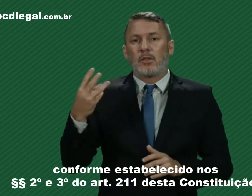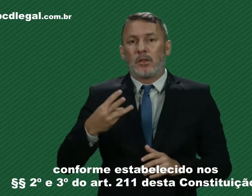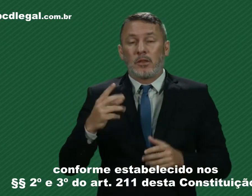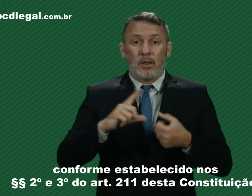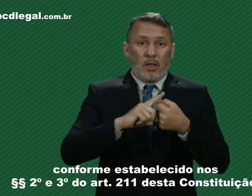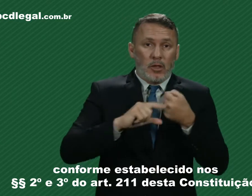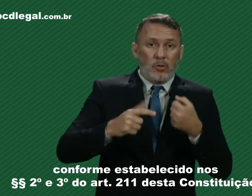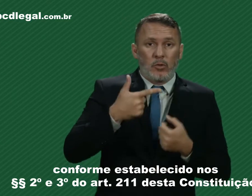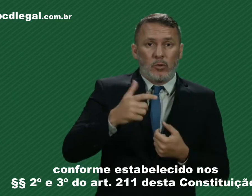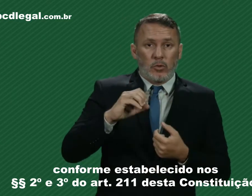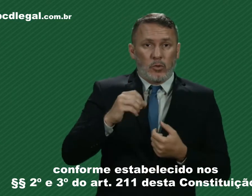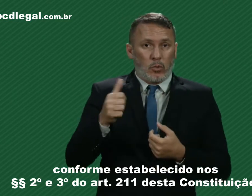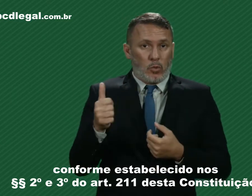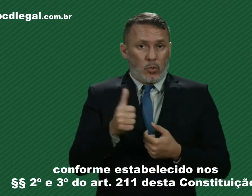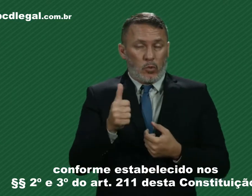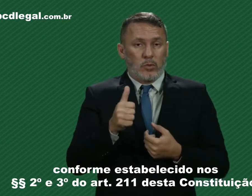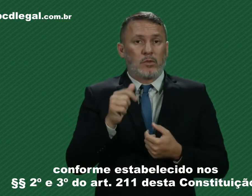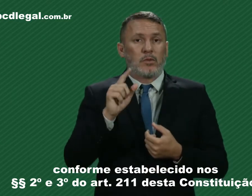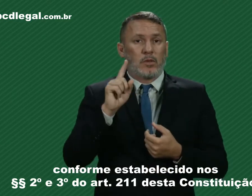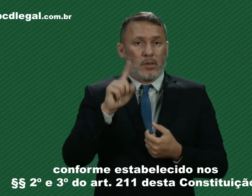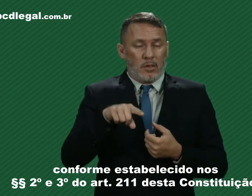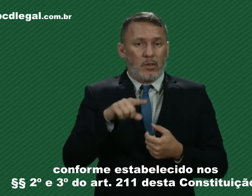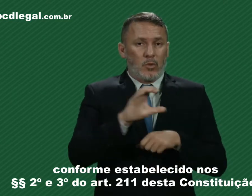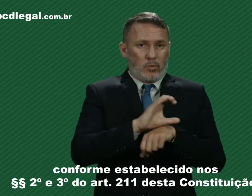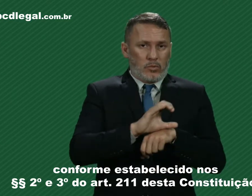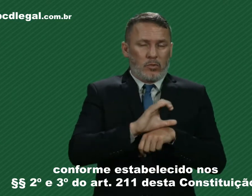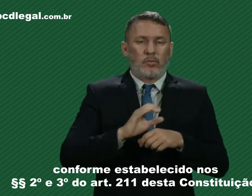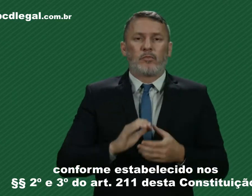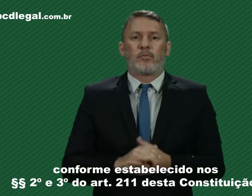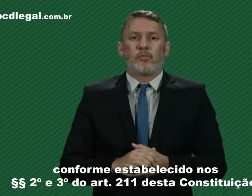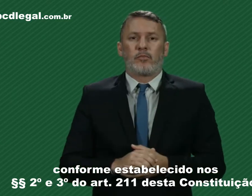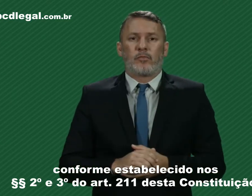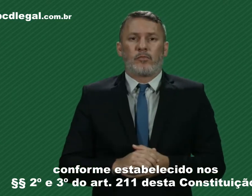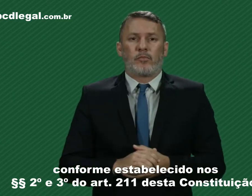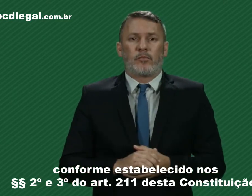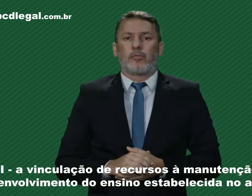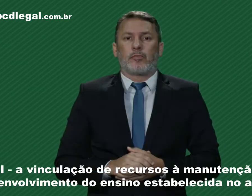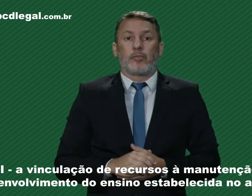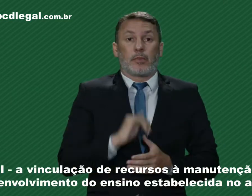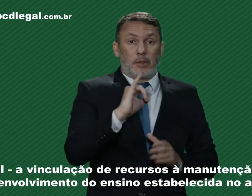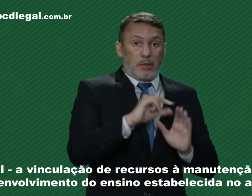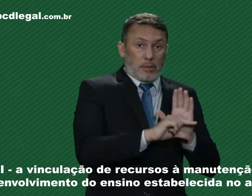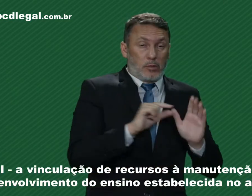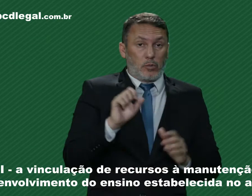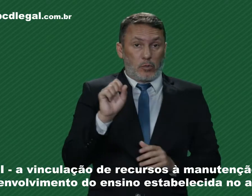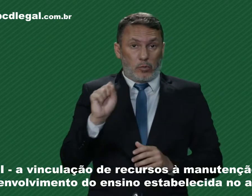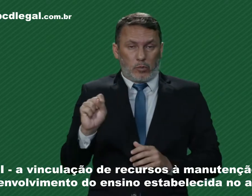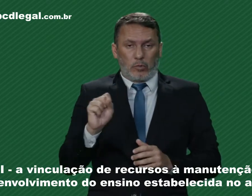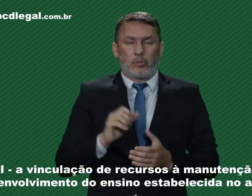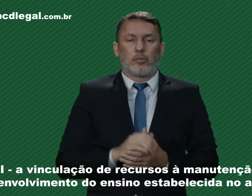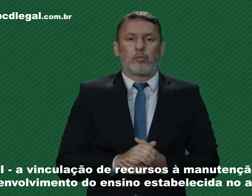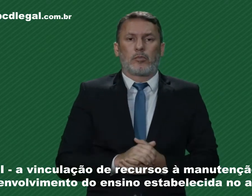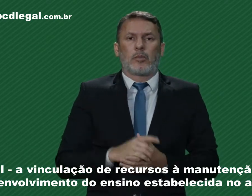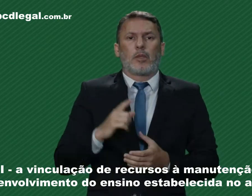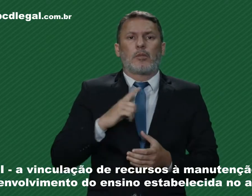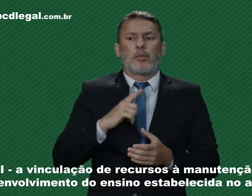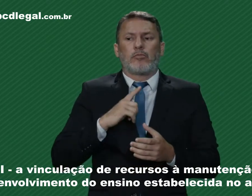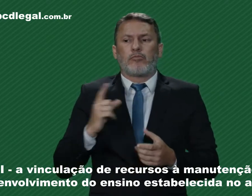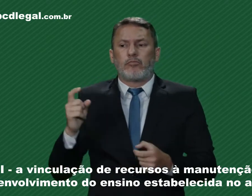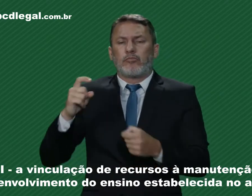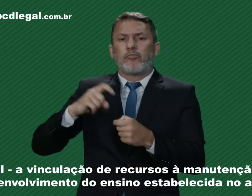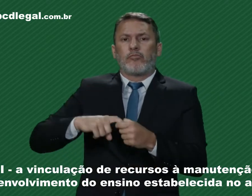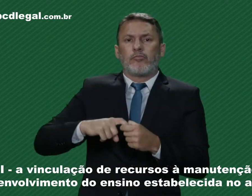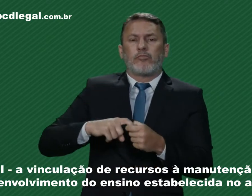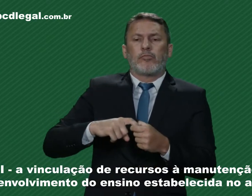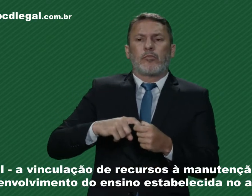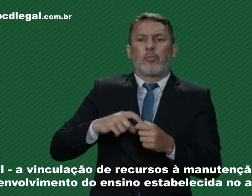parágrafos 2º e 3º do artigo 211 desta Constituição. Inciso 8. A vinculação de